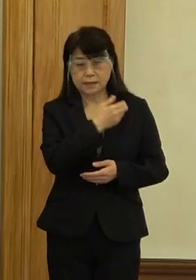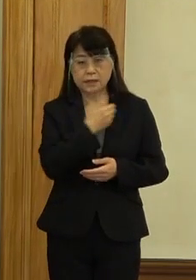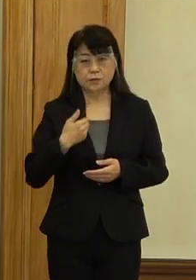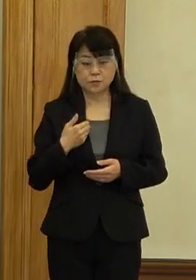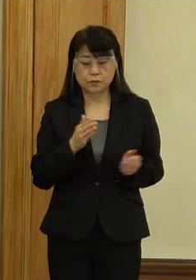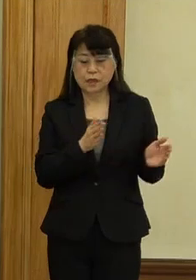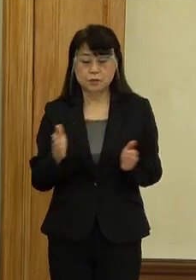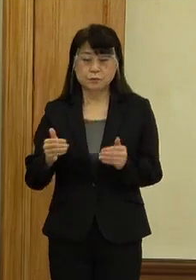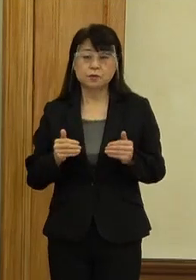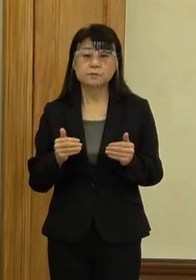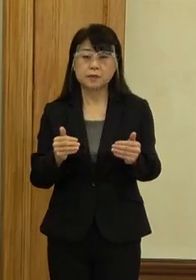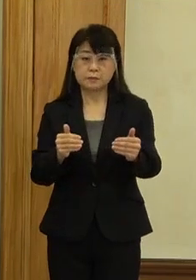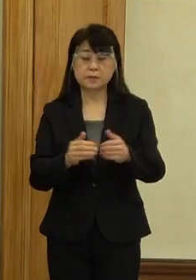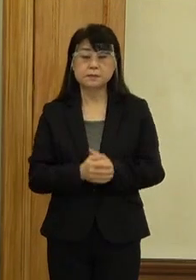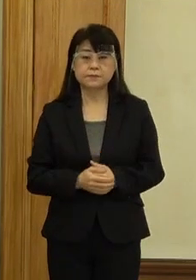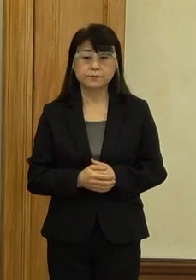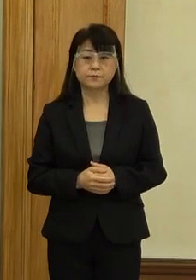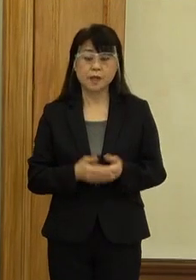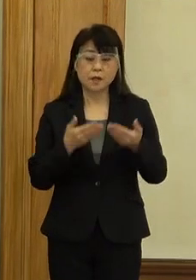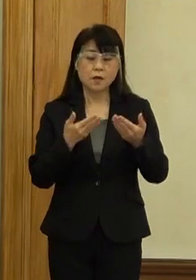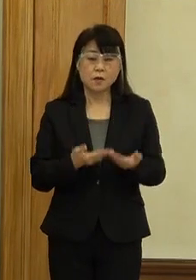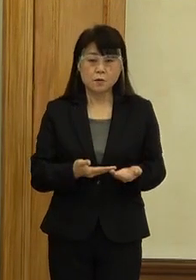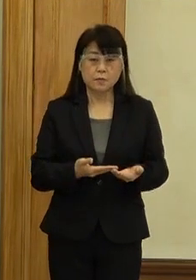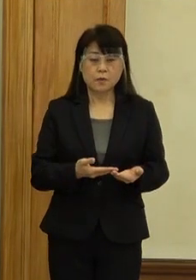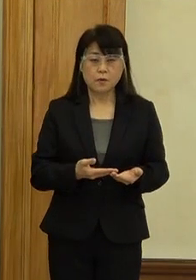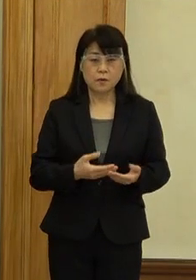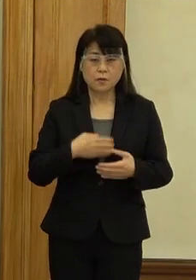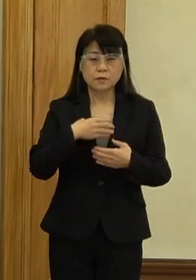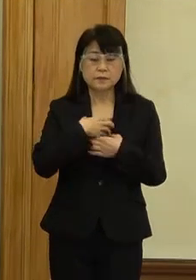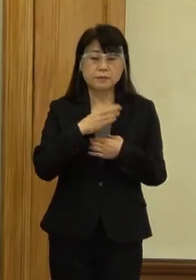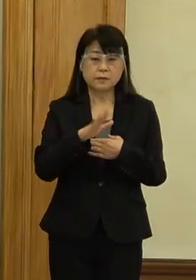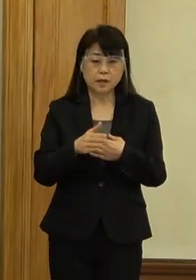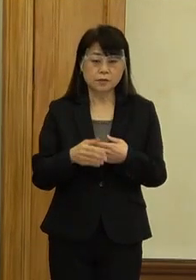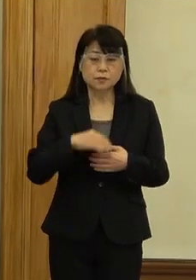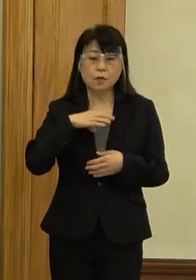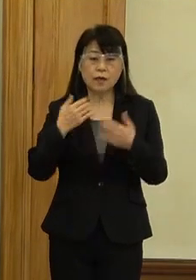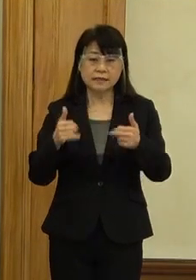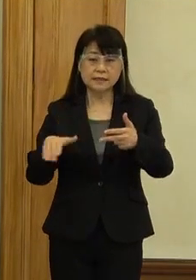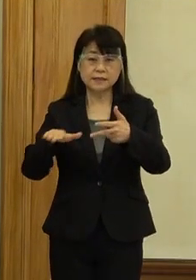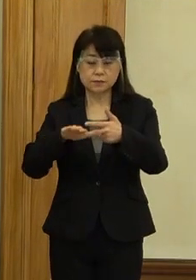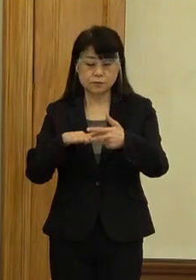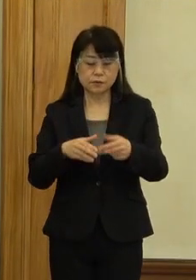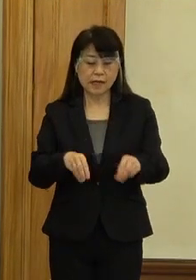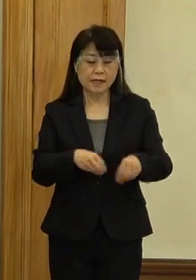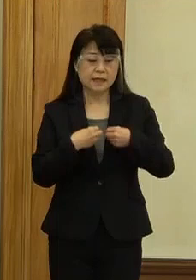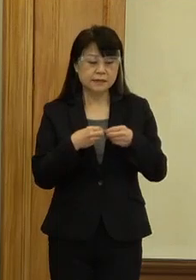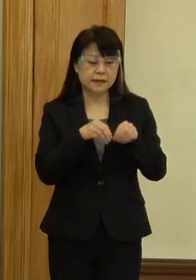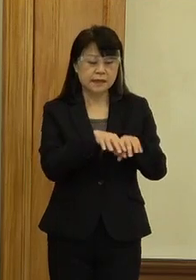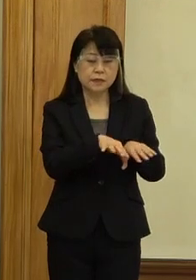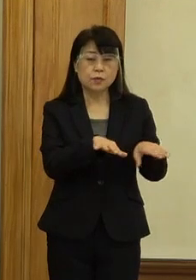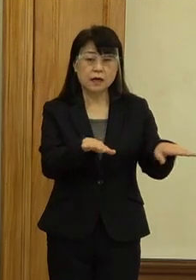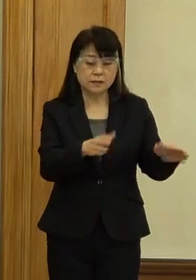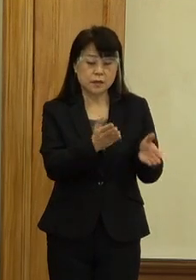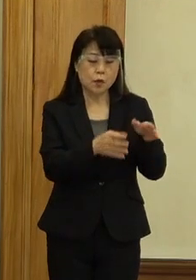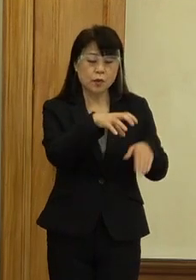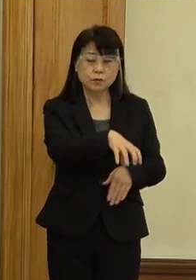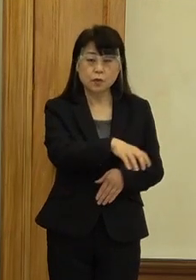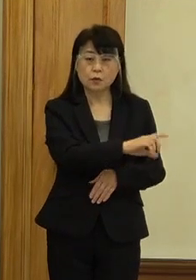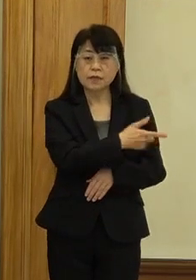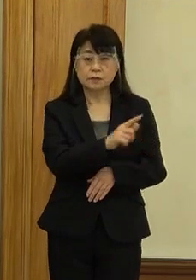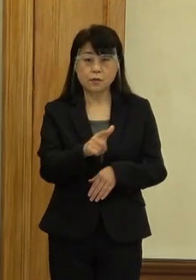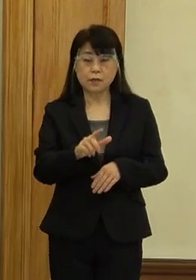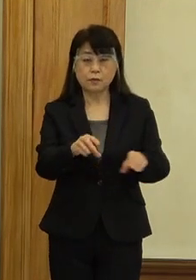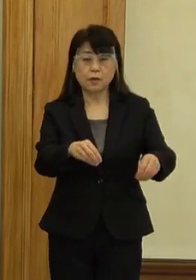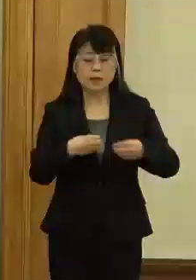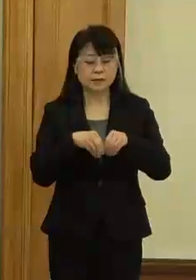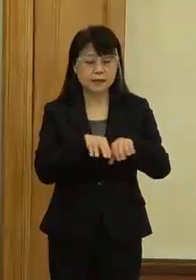。また重症化リスクの高い高齢者施設や感染が広がっている保育所などでの